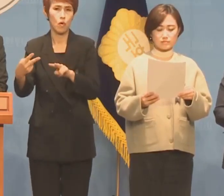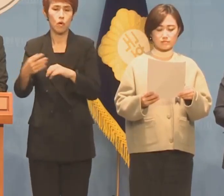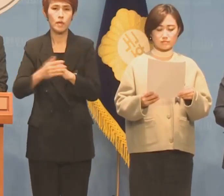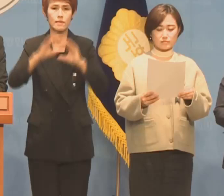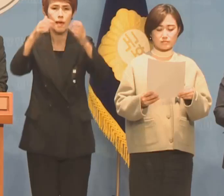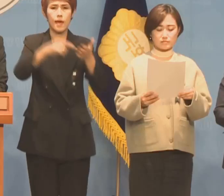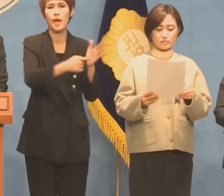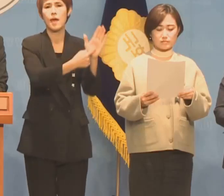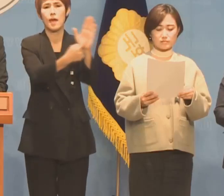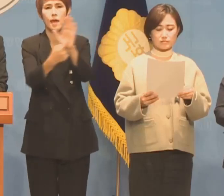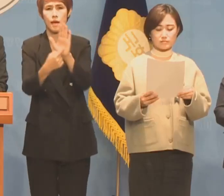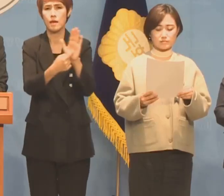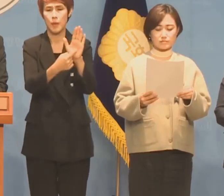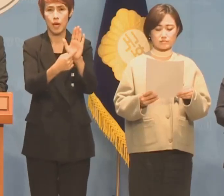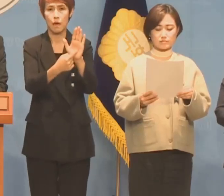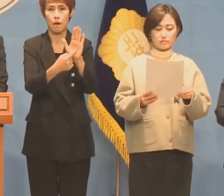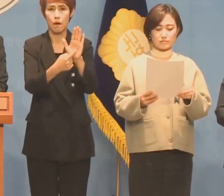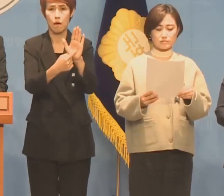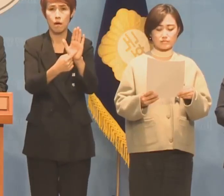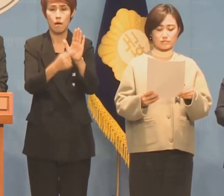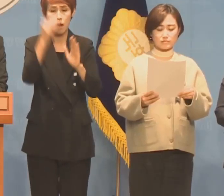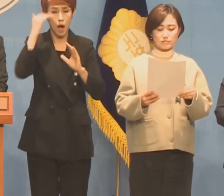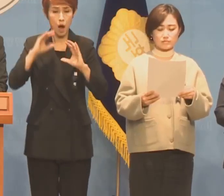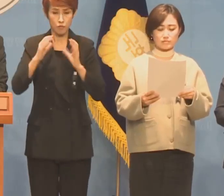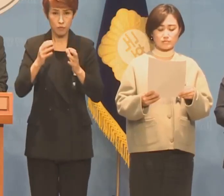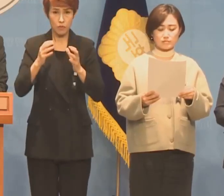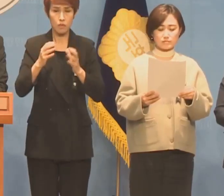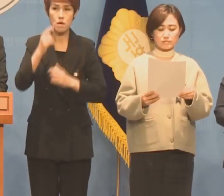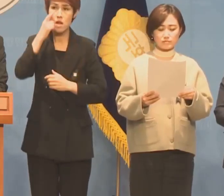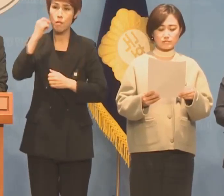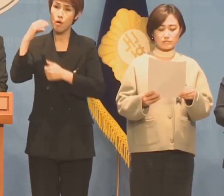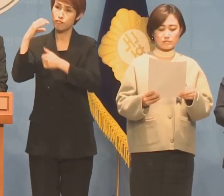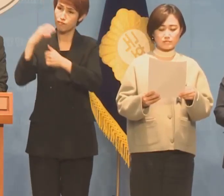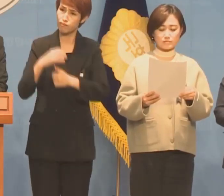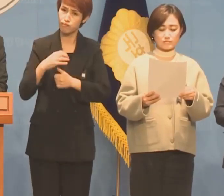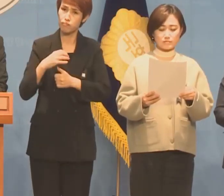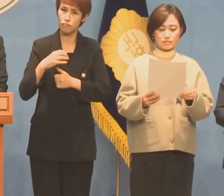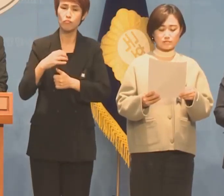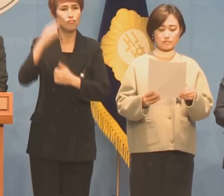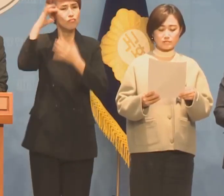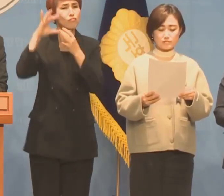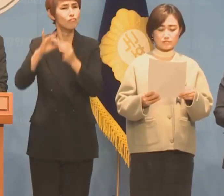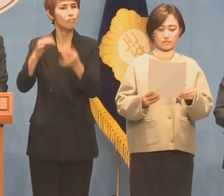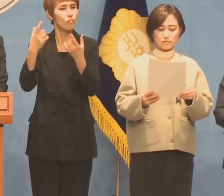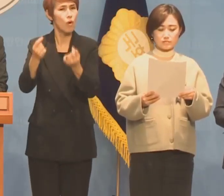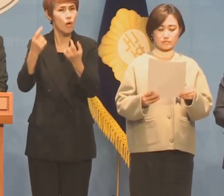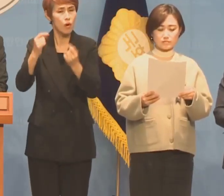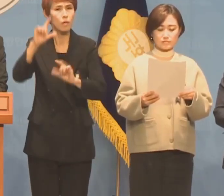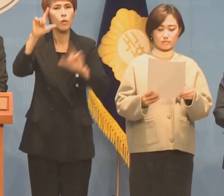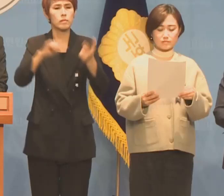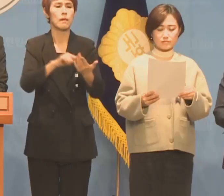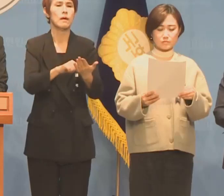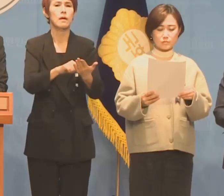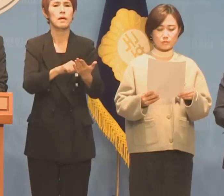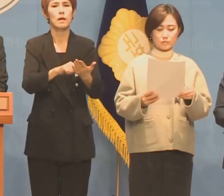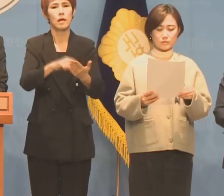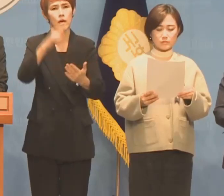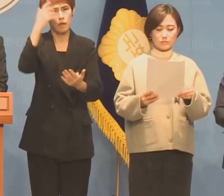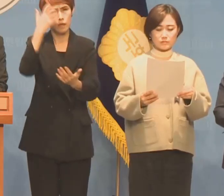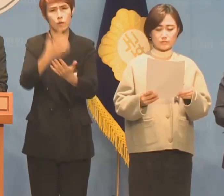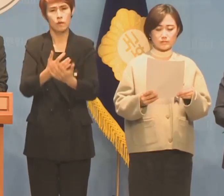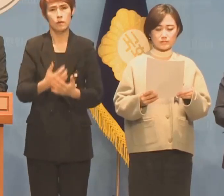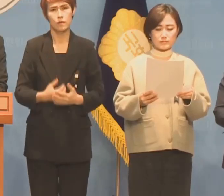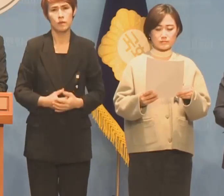세계에 배포되었으며 마치 대한민국이 일제 식민사관을 동의하는 듯한 모습을 보여 충격을